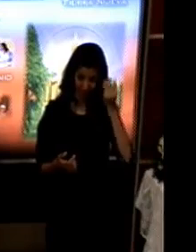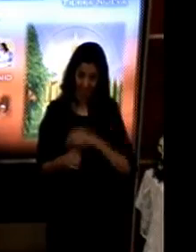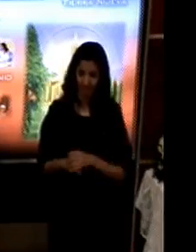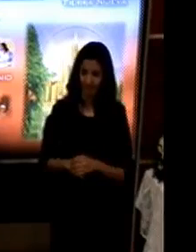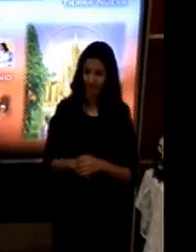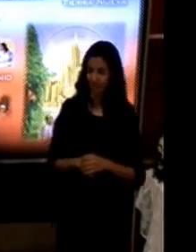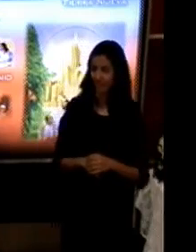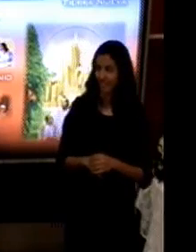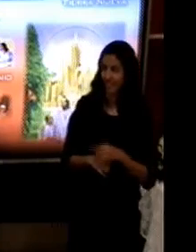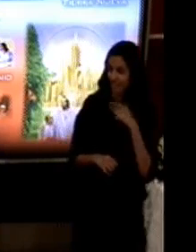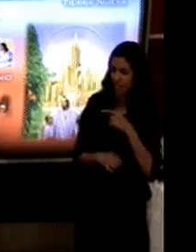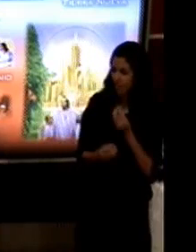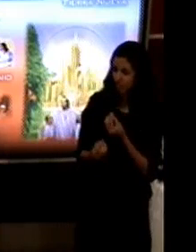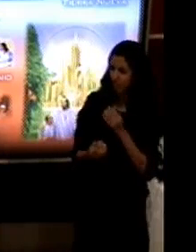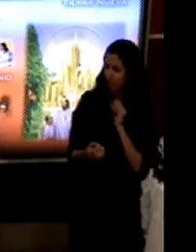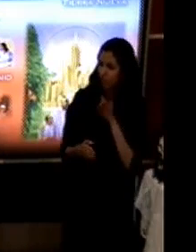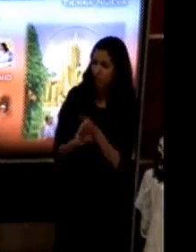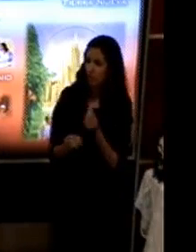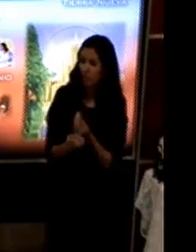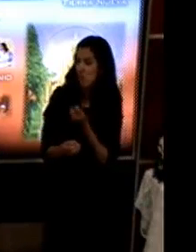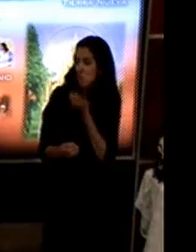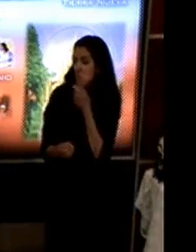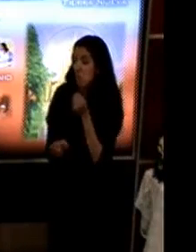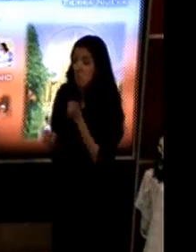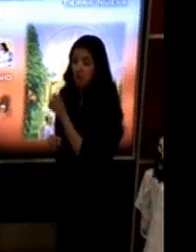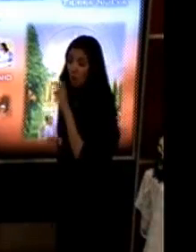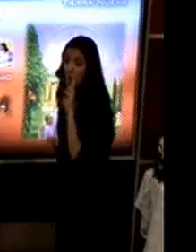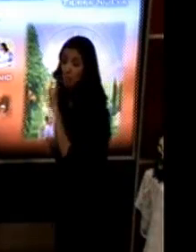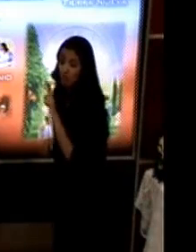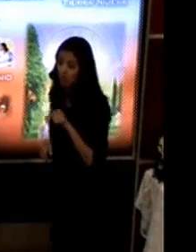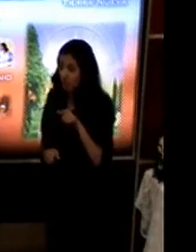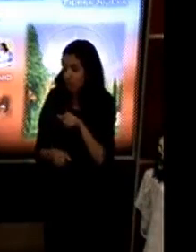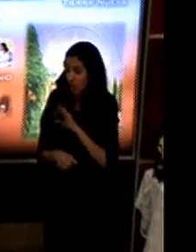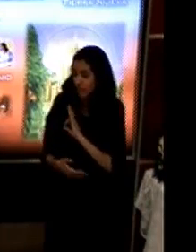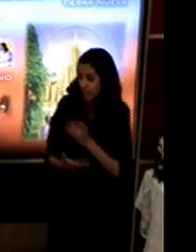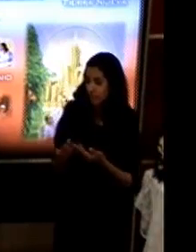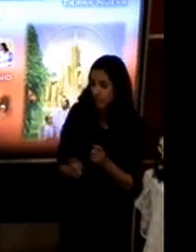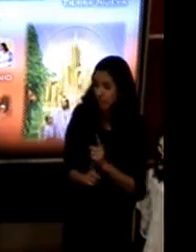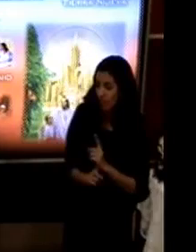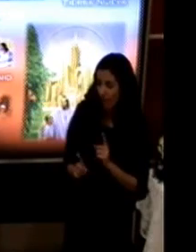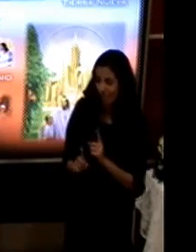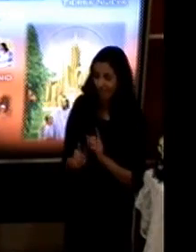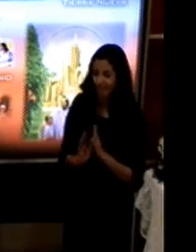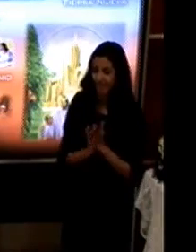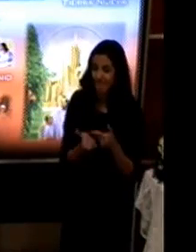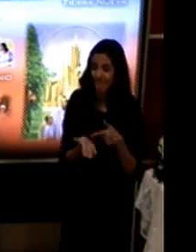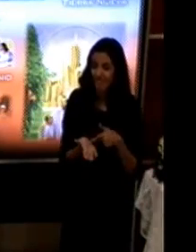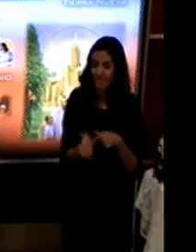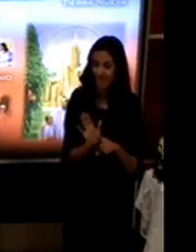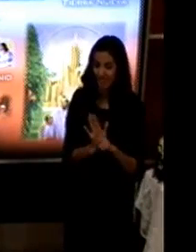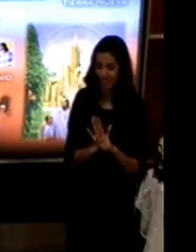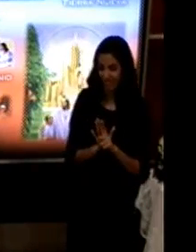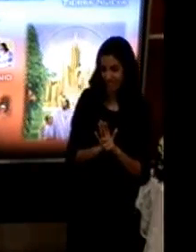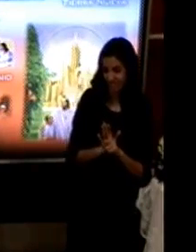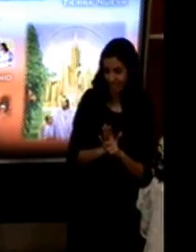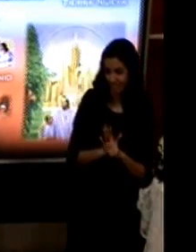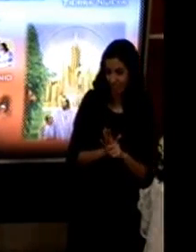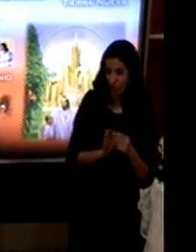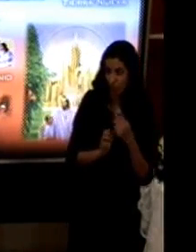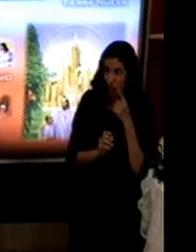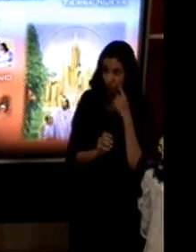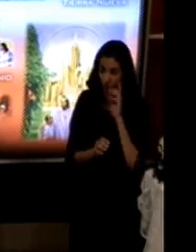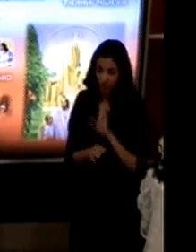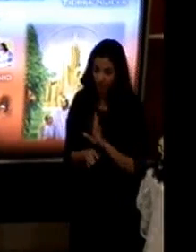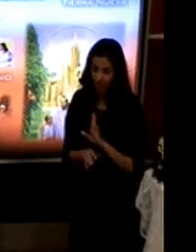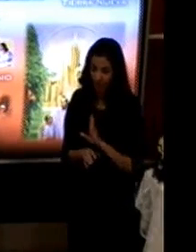te vas y rendís en sábado? Pero aquí es una cuestión, Dios dice, guarda tu pie, de hacer tus cosas, tus negocios, tus pensamientos,